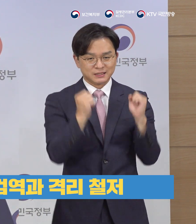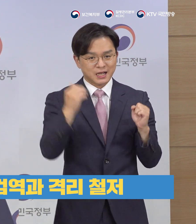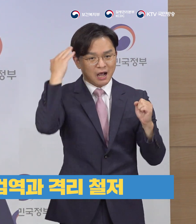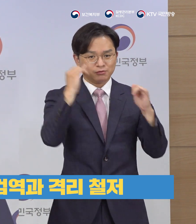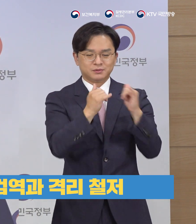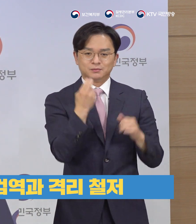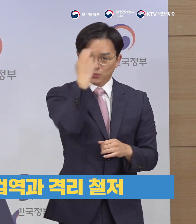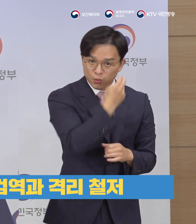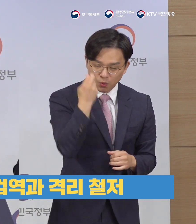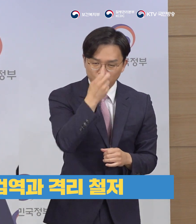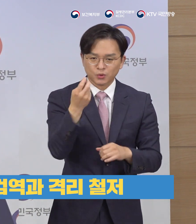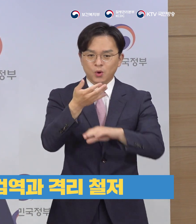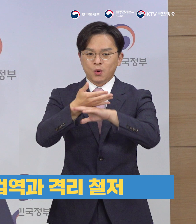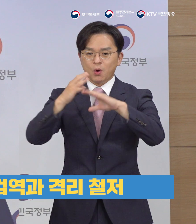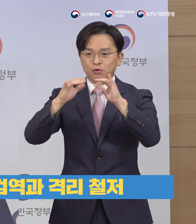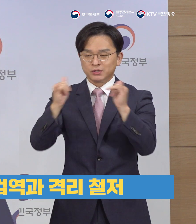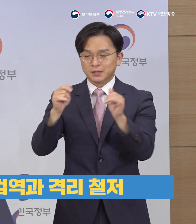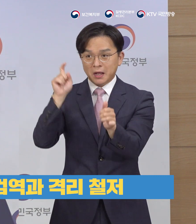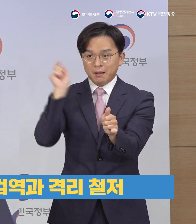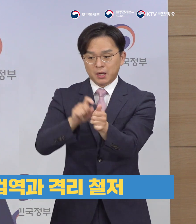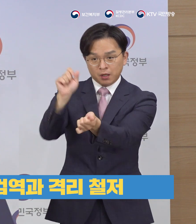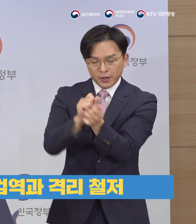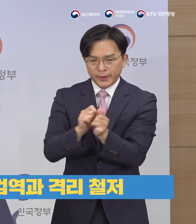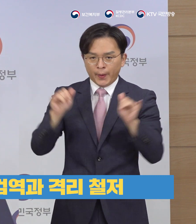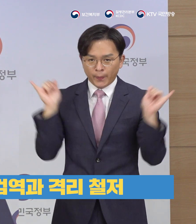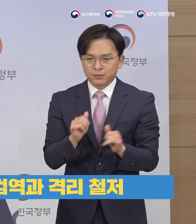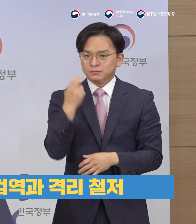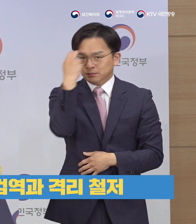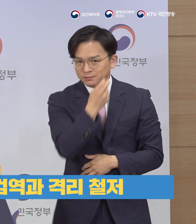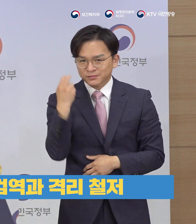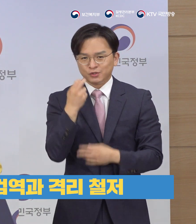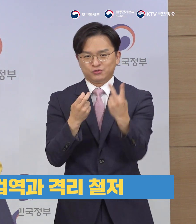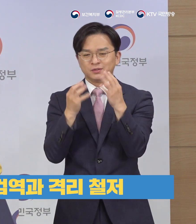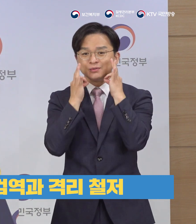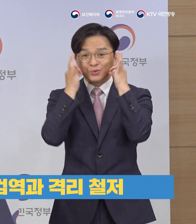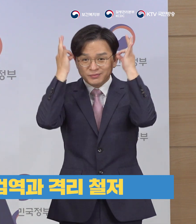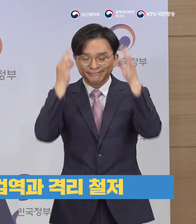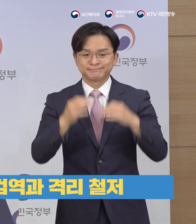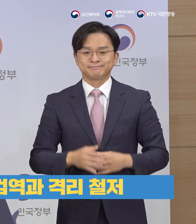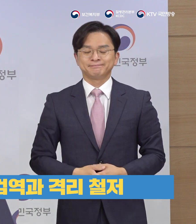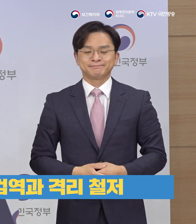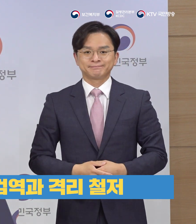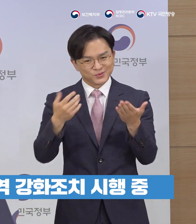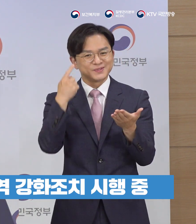검역과 격리, 우리 국민의 보호를 위한 최선의 노력을 계속해 나가겠습니다.